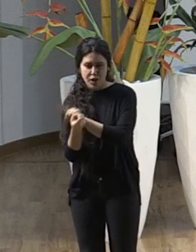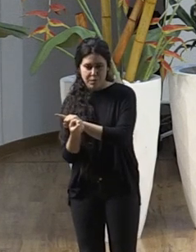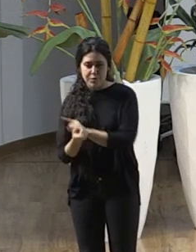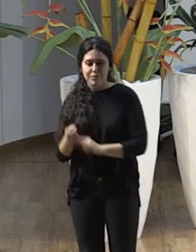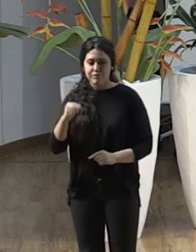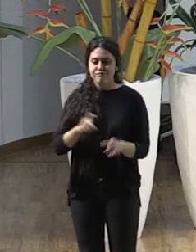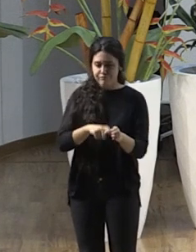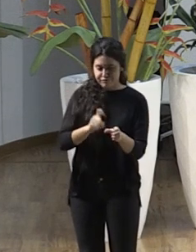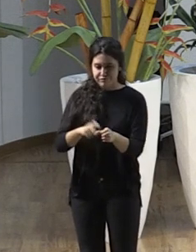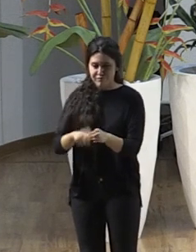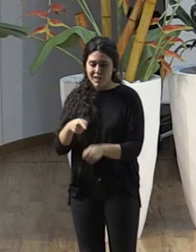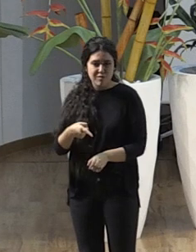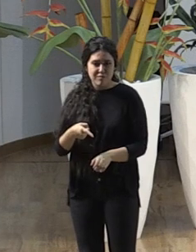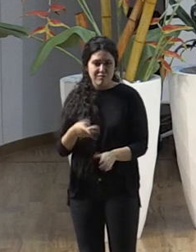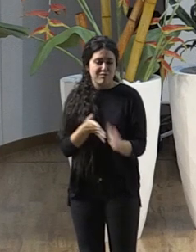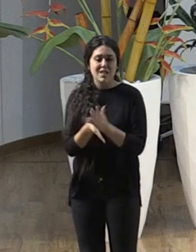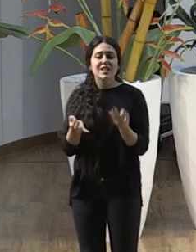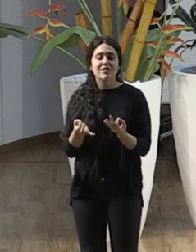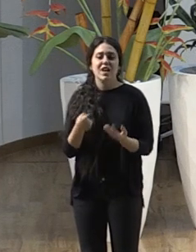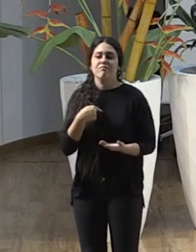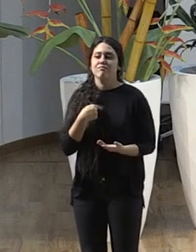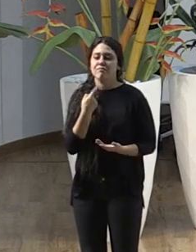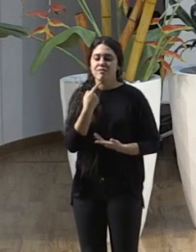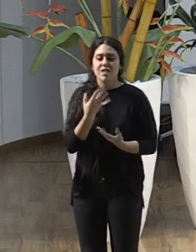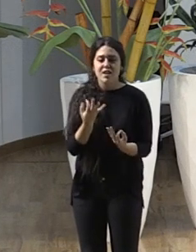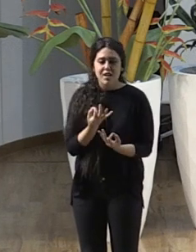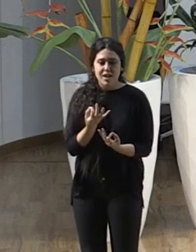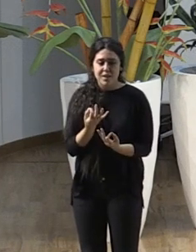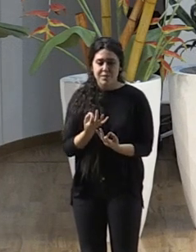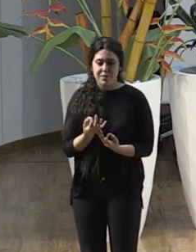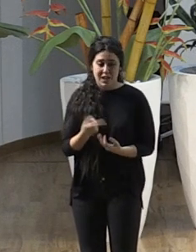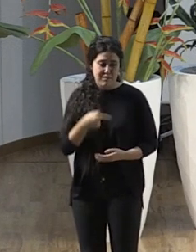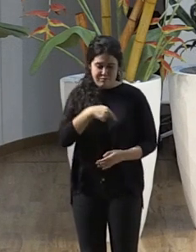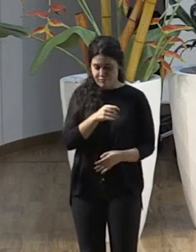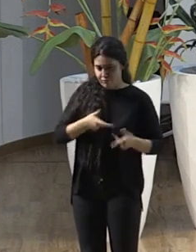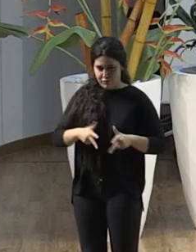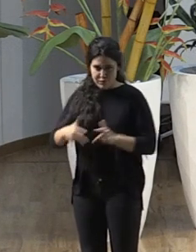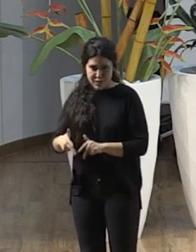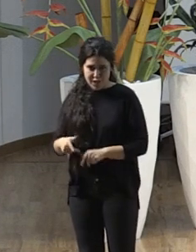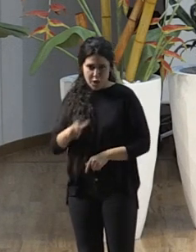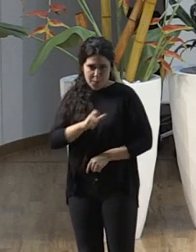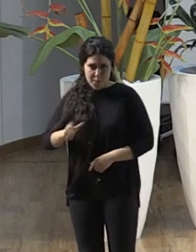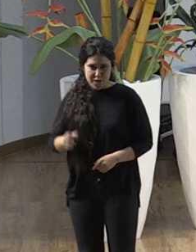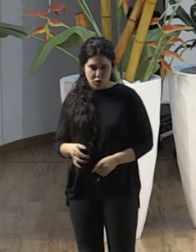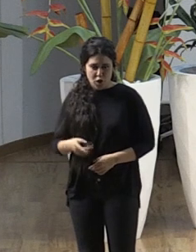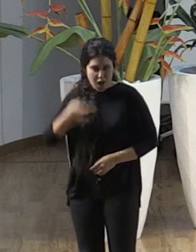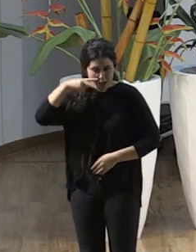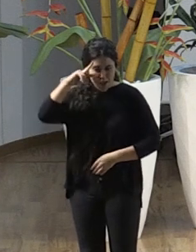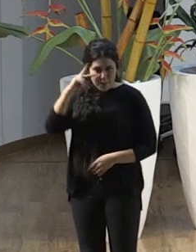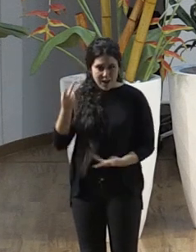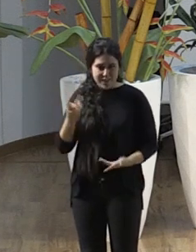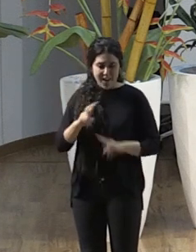Es decir, estamos hablando, queremos hablar, y por eso tenemos aquí a dos especialistas, de acción transformadora a